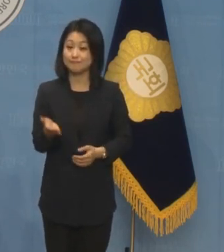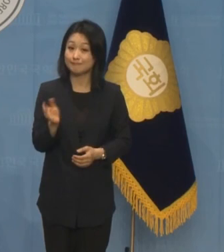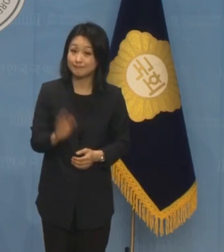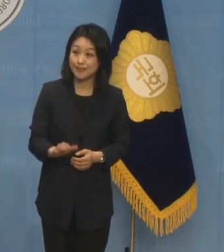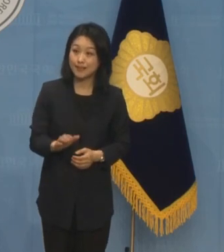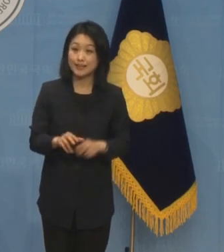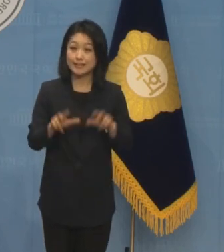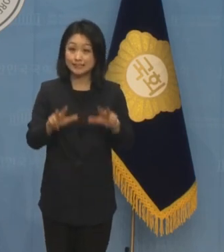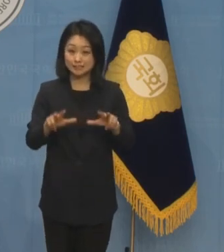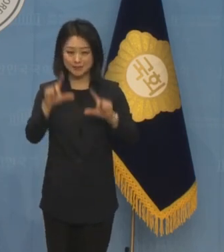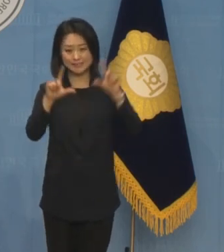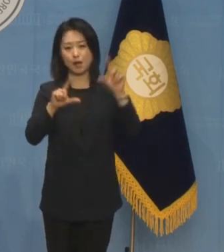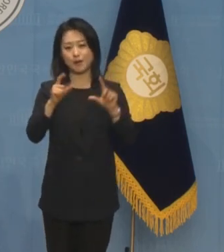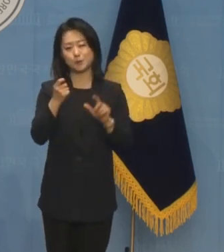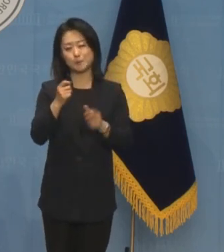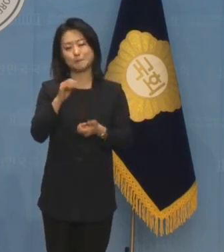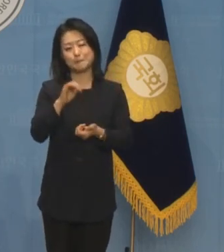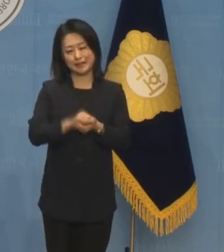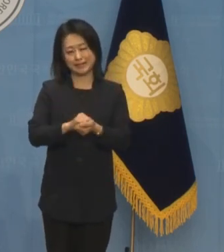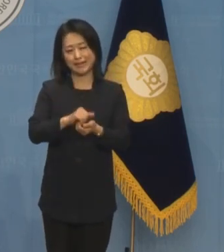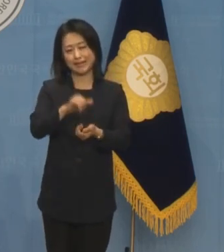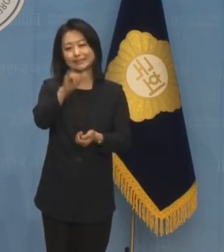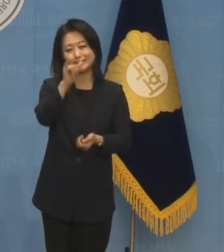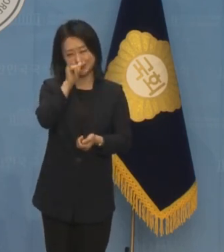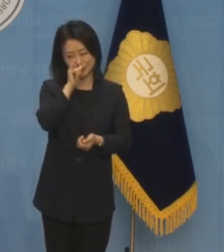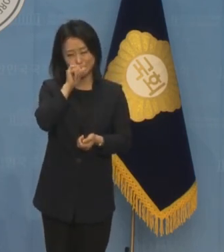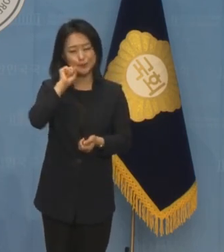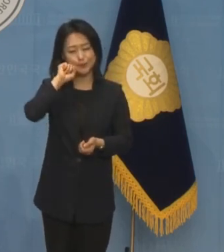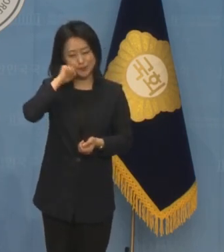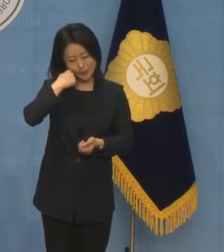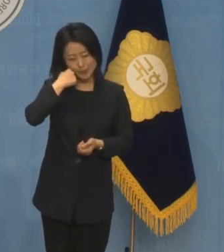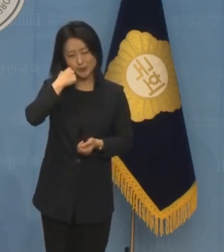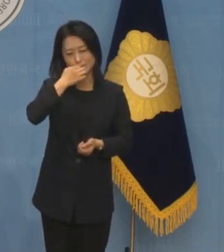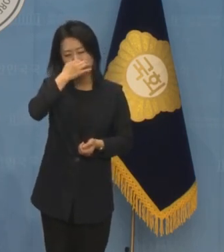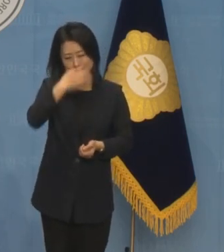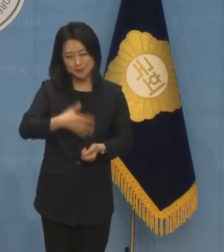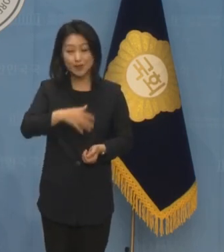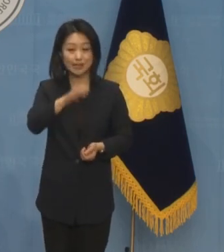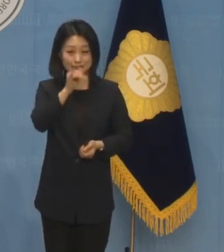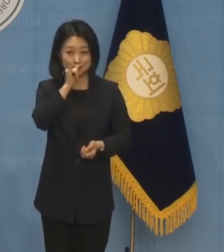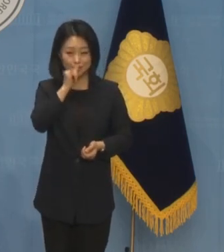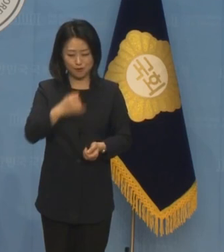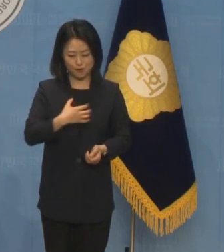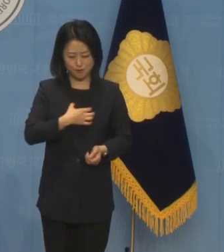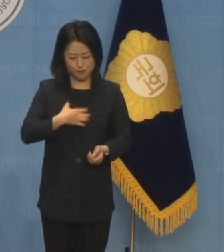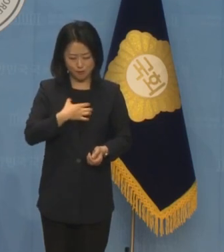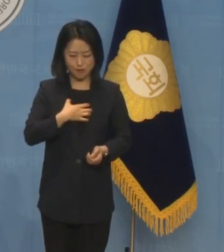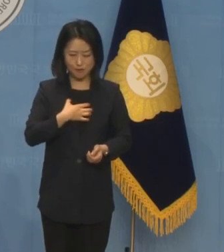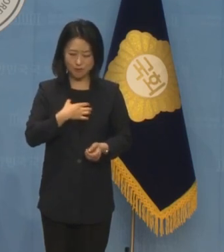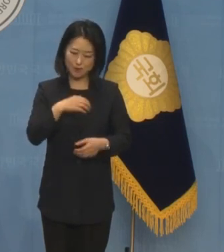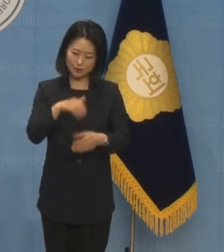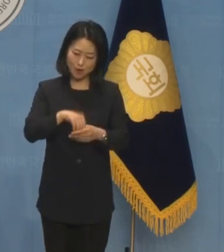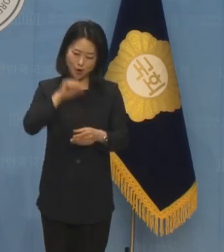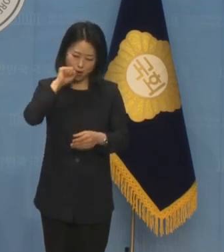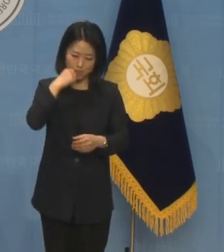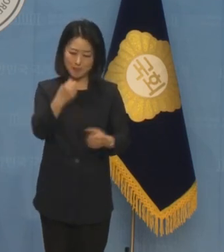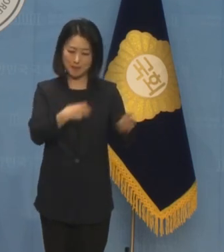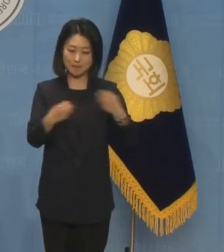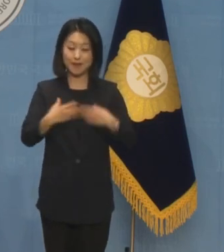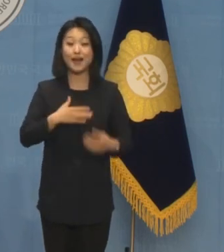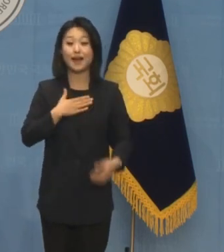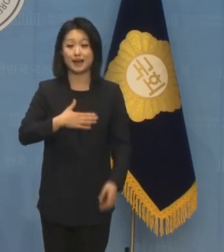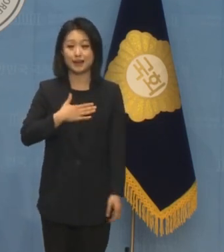불구하고 현실적인 한계 앞에 개혁신당이 치르게 될 앞으로의 선거를 걱정하는 분들이 많으시다는 것을